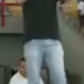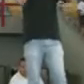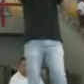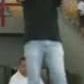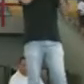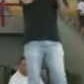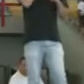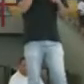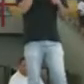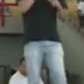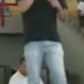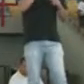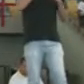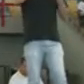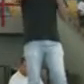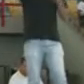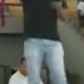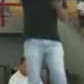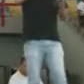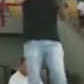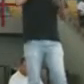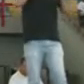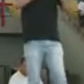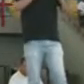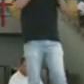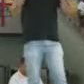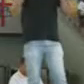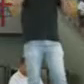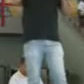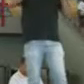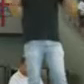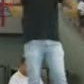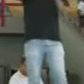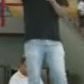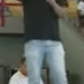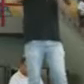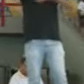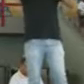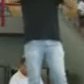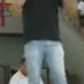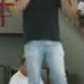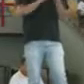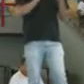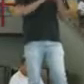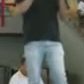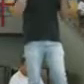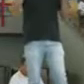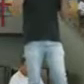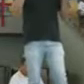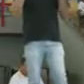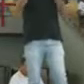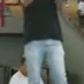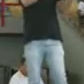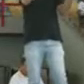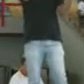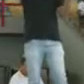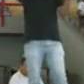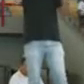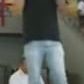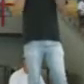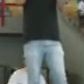não é tese. Dizer que o tema é polêmico não é tese. Dizer que o tema é bastante discutido não